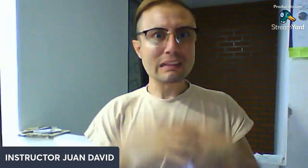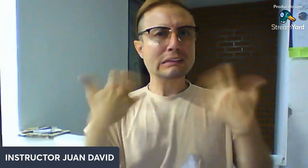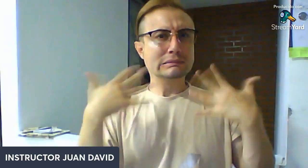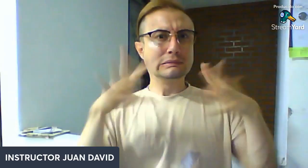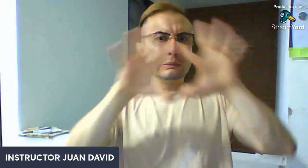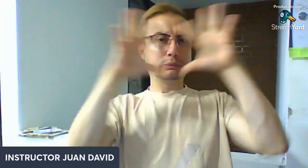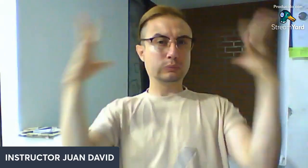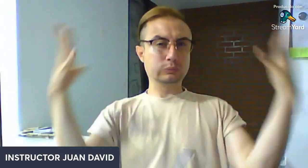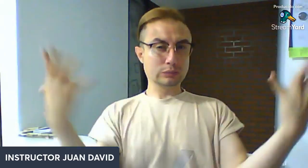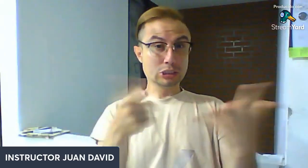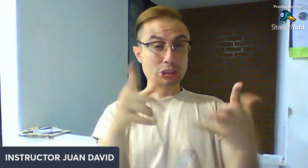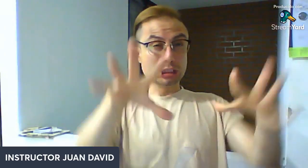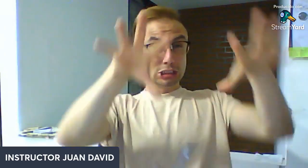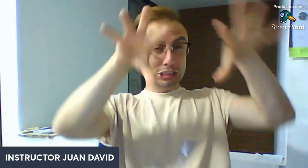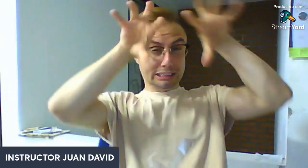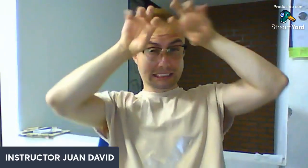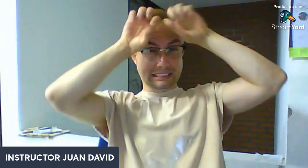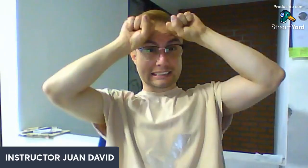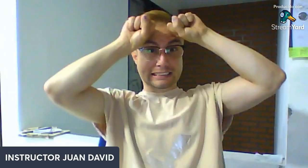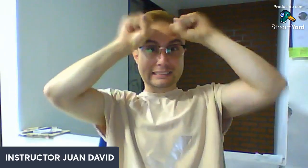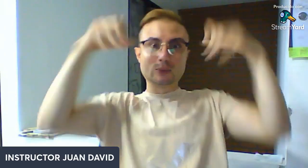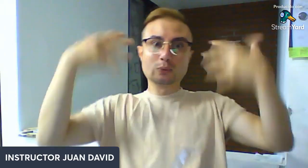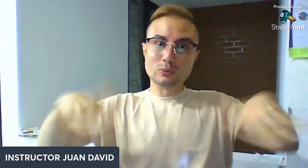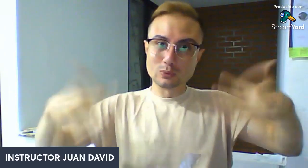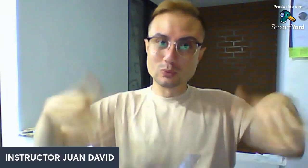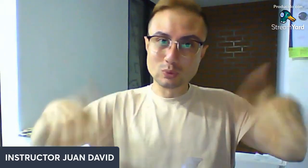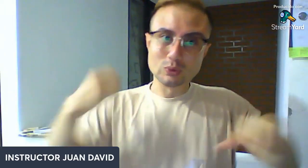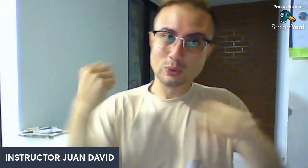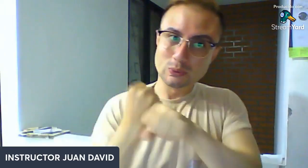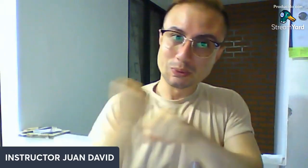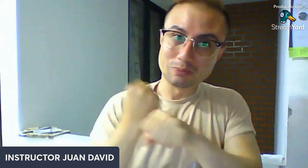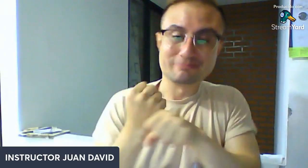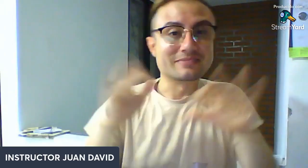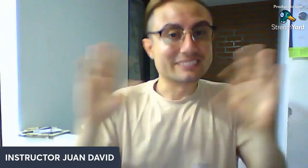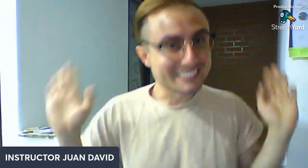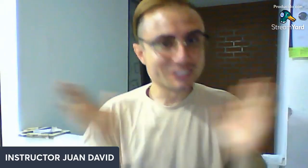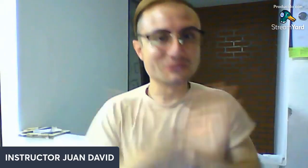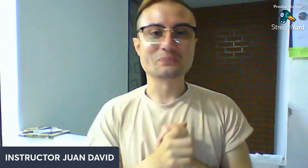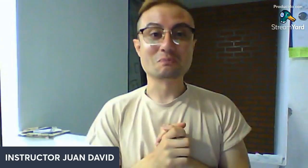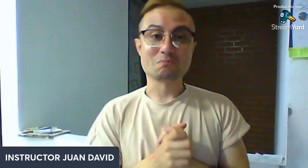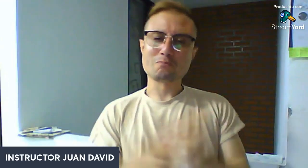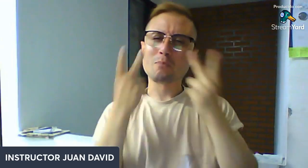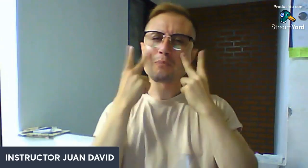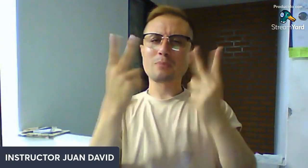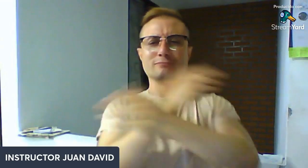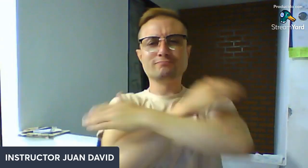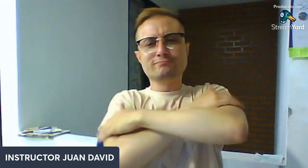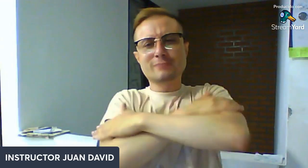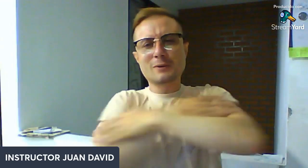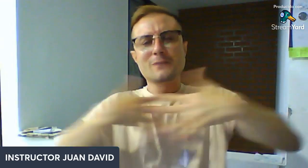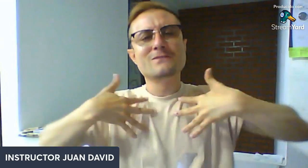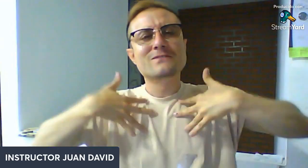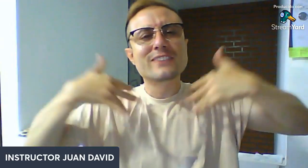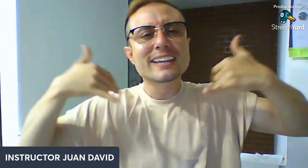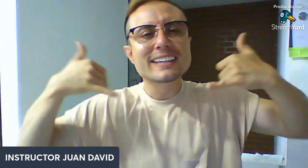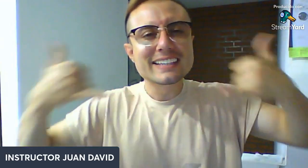número 34. Vamos a hablar sobre las señas de los países y bueno, va a ser un reto que ustedes se aprendan todas las señas de el